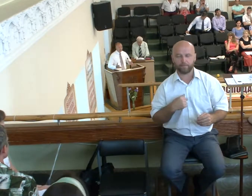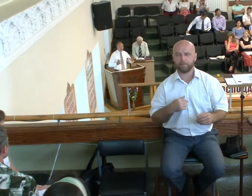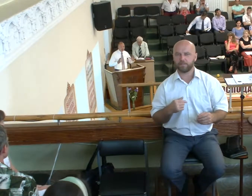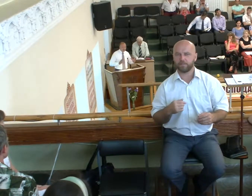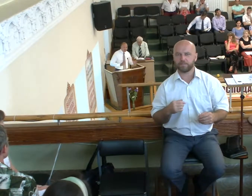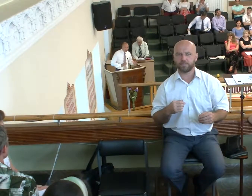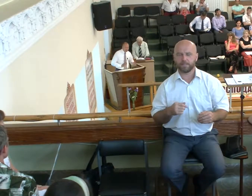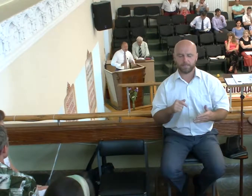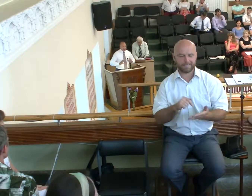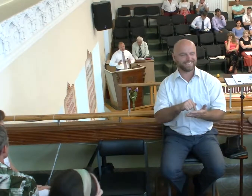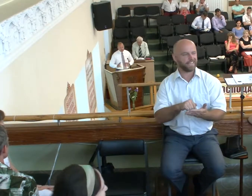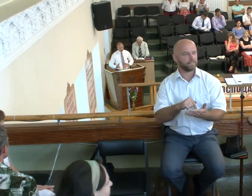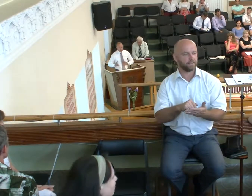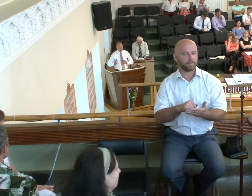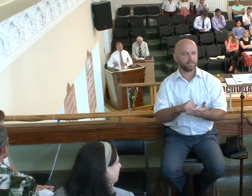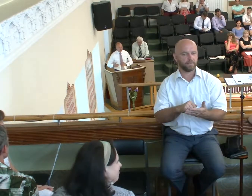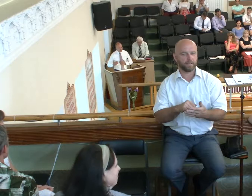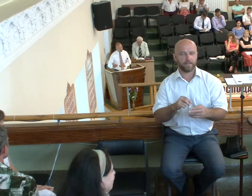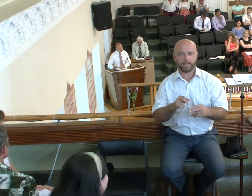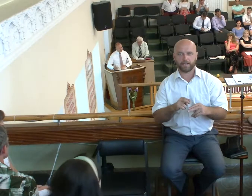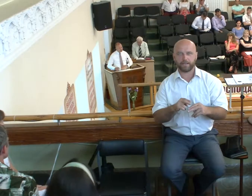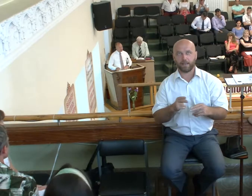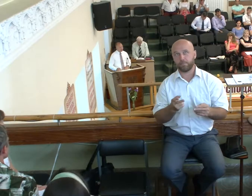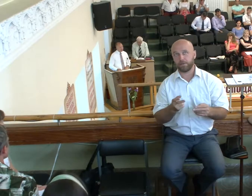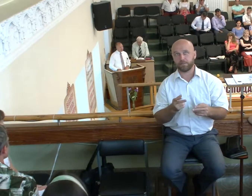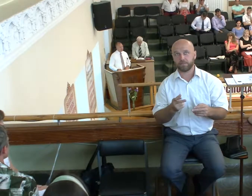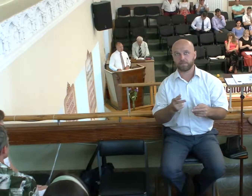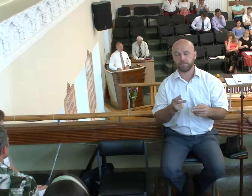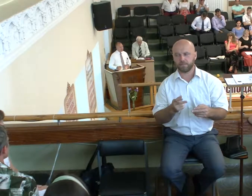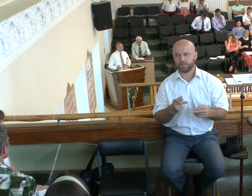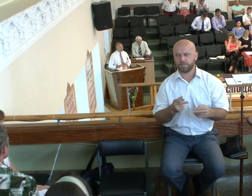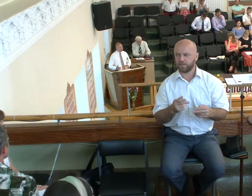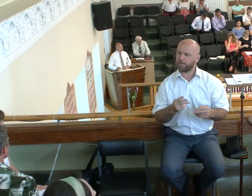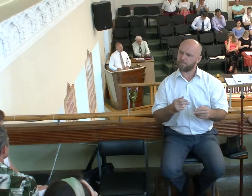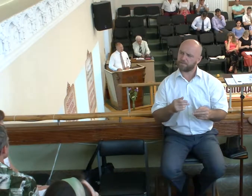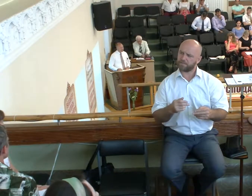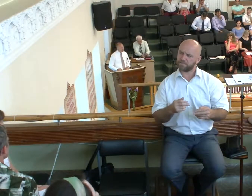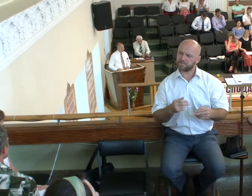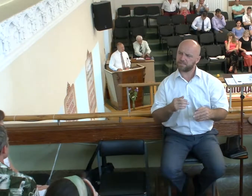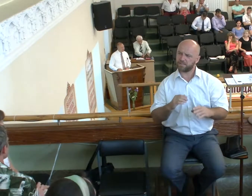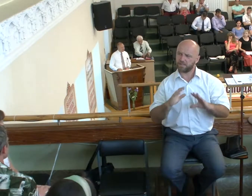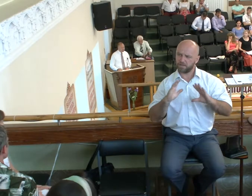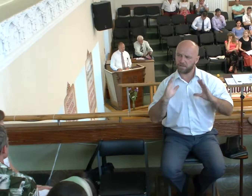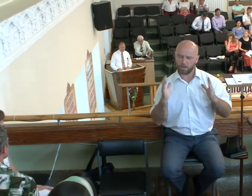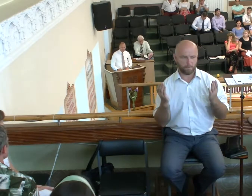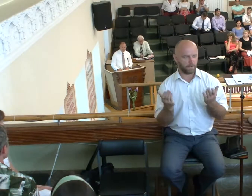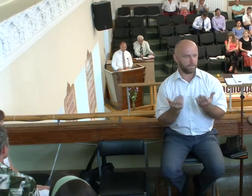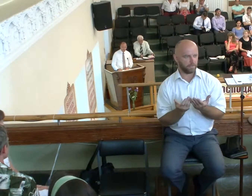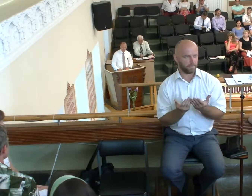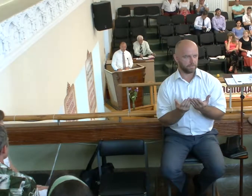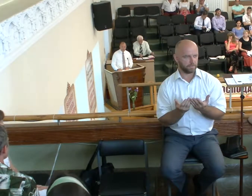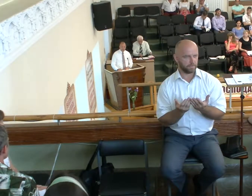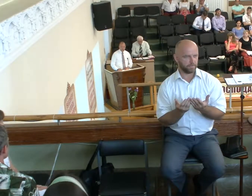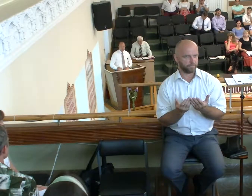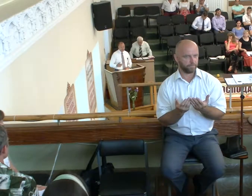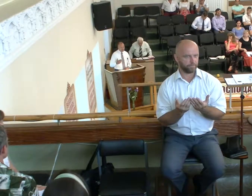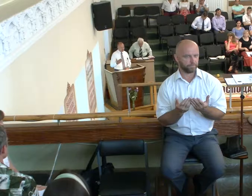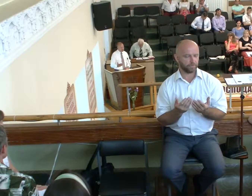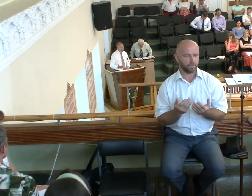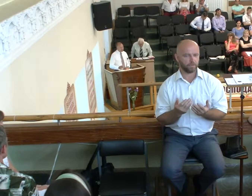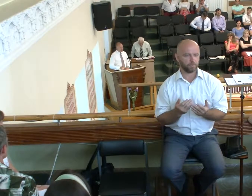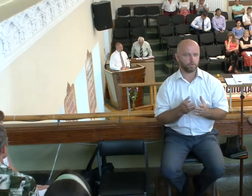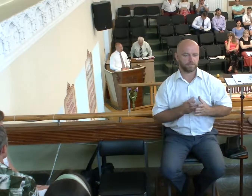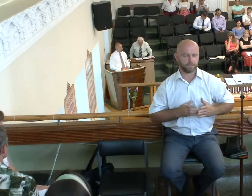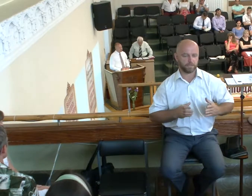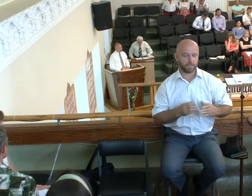церкви. Братья и сестры служили этим людям, предоставляя свои квартиры, дома. И вот